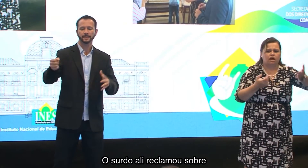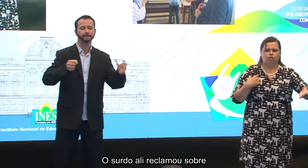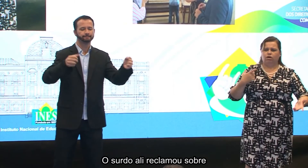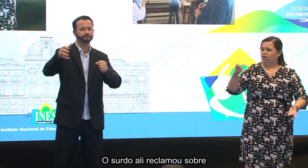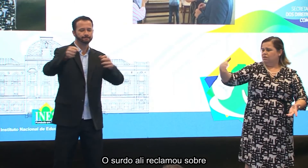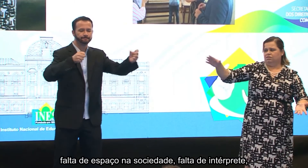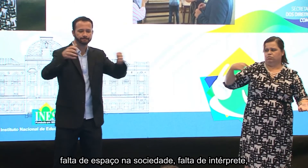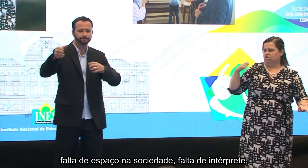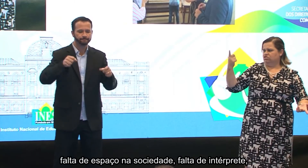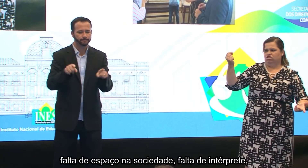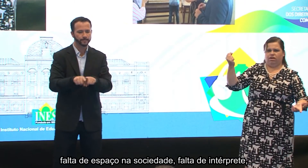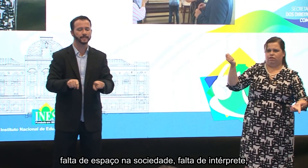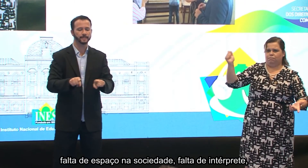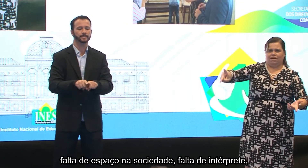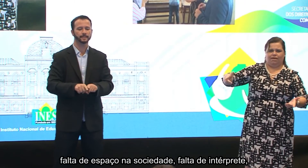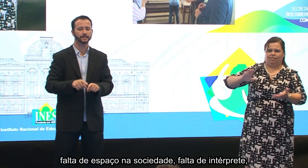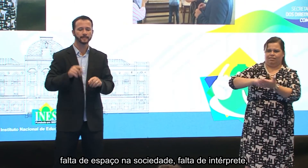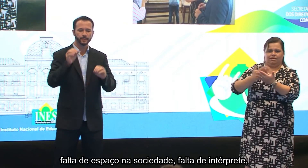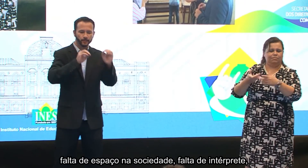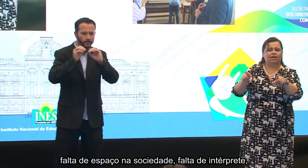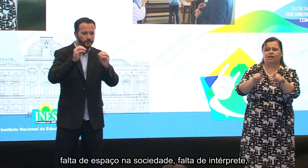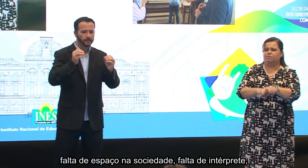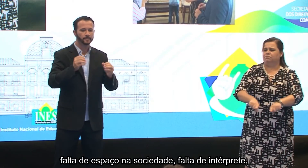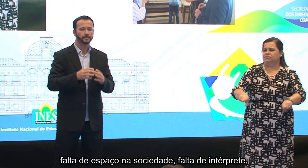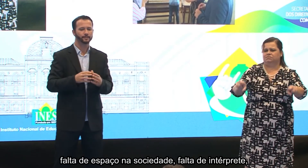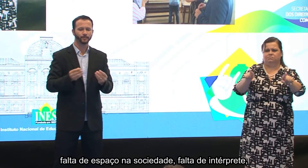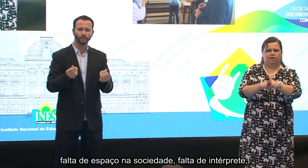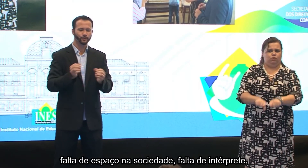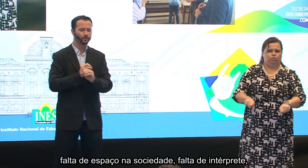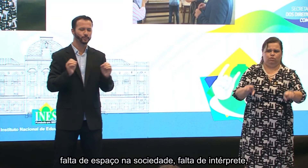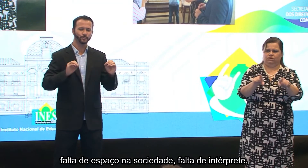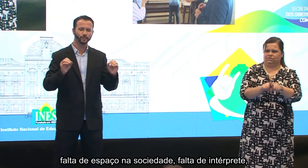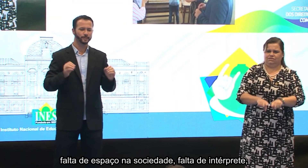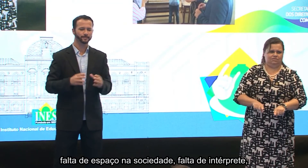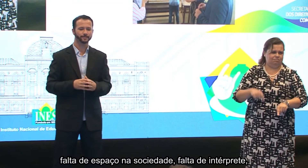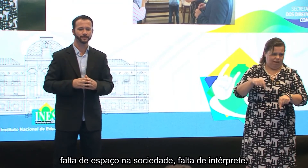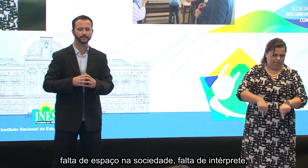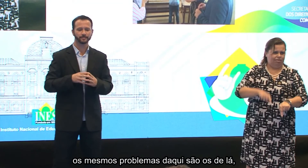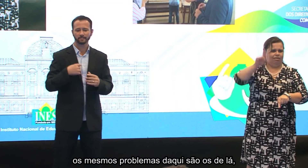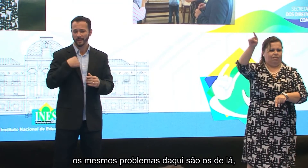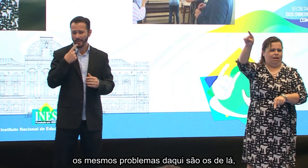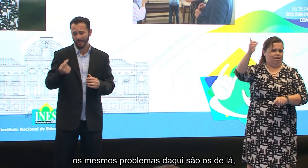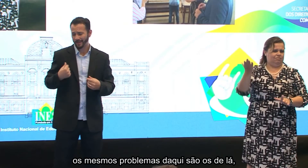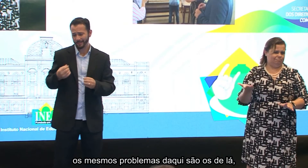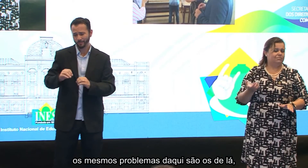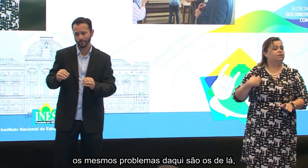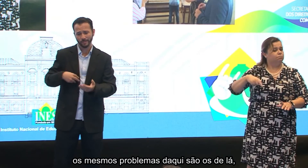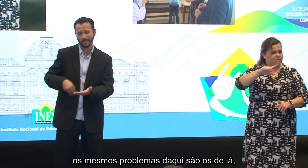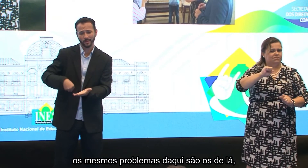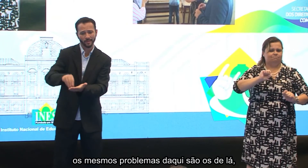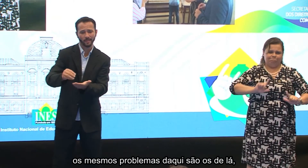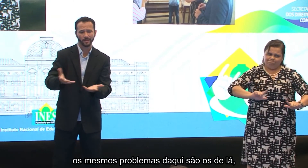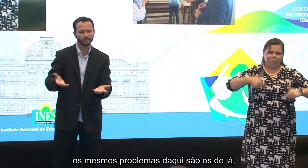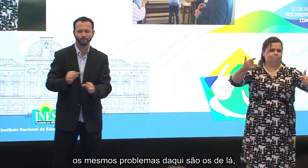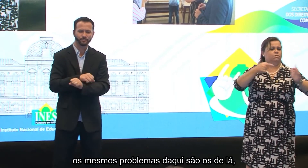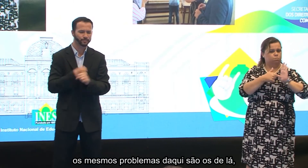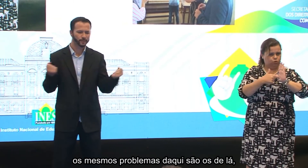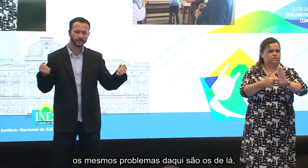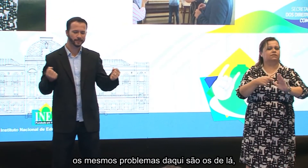sobre falta de espaço na sociedade, falta de intérprete. Então, os mesmos problemas daqui são os de lá também.